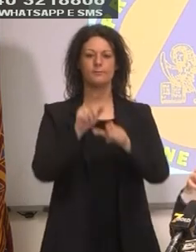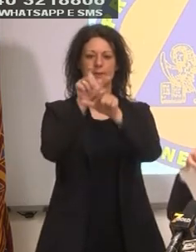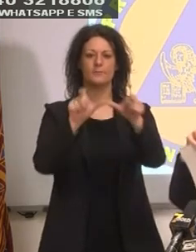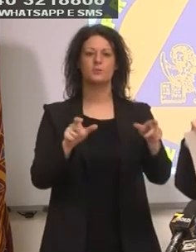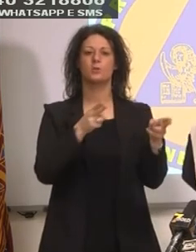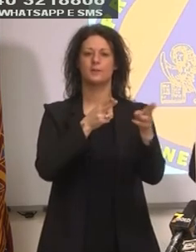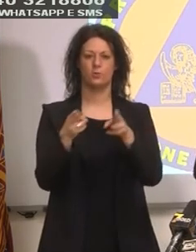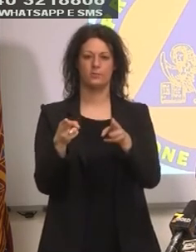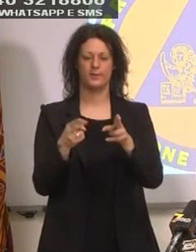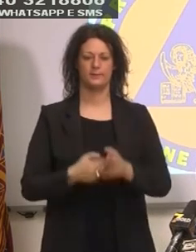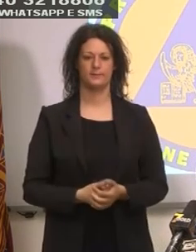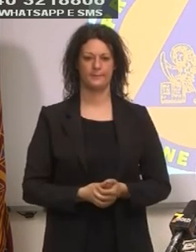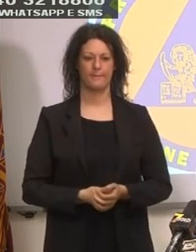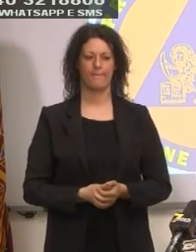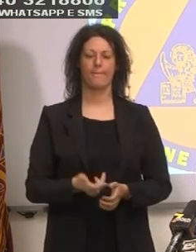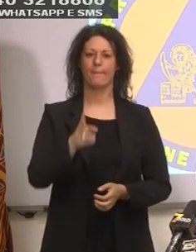Ricoverati,